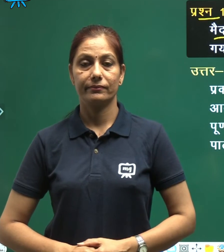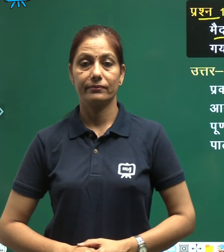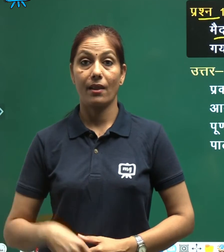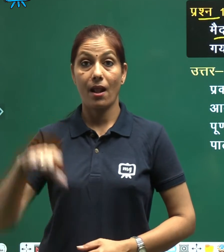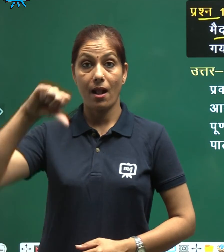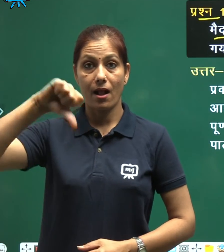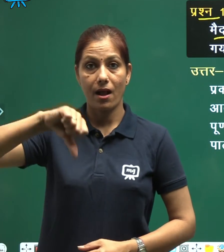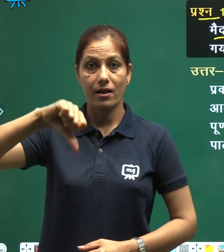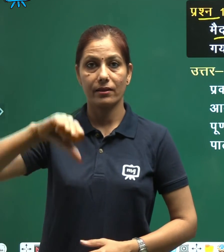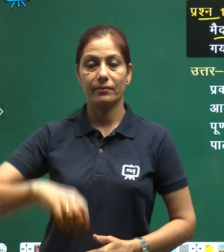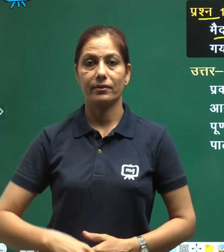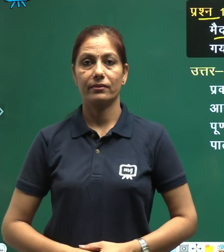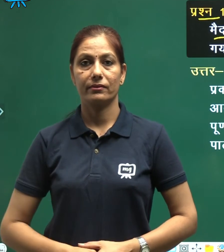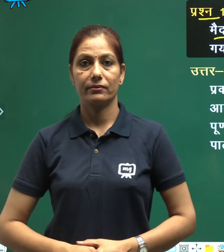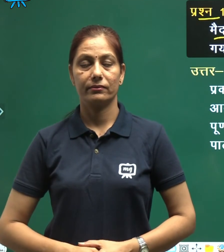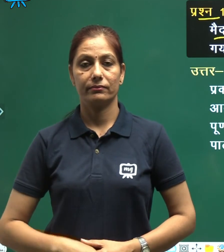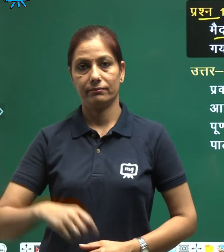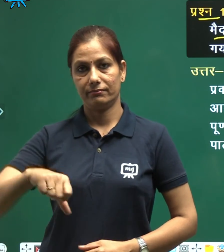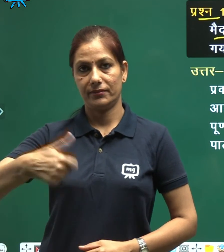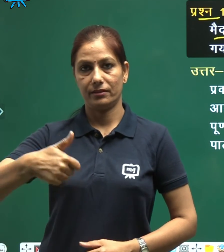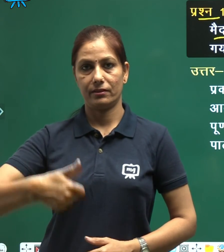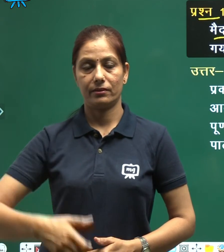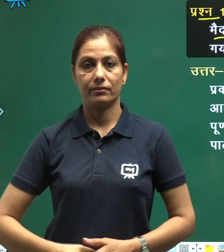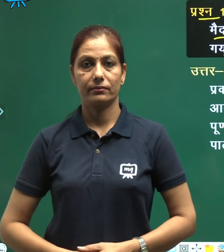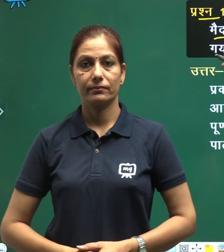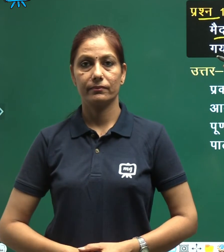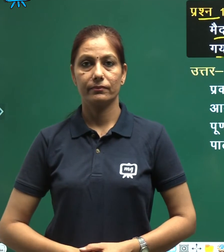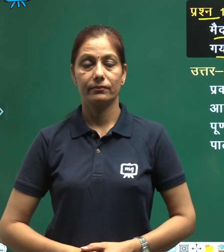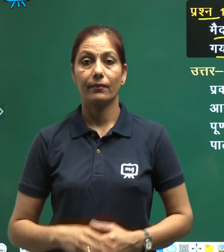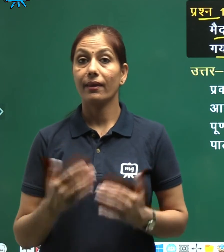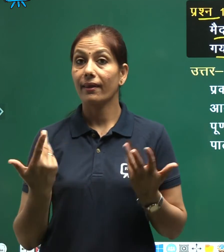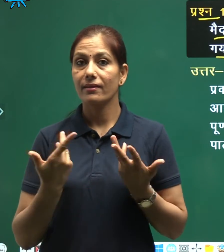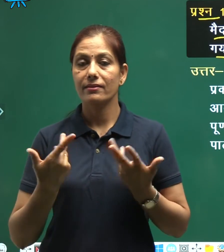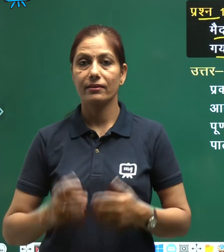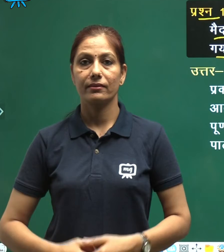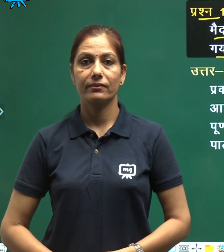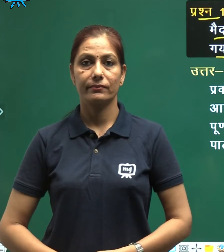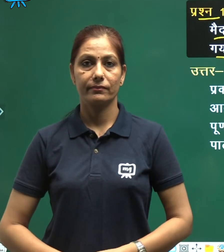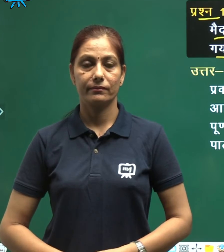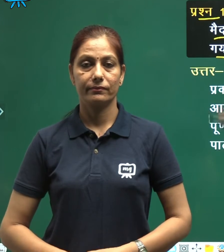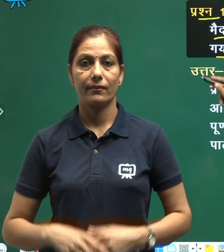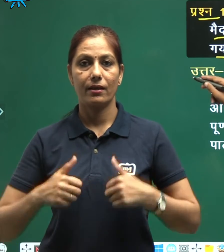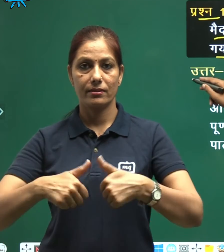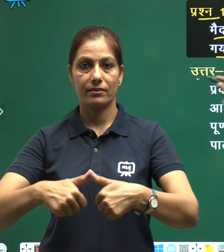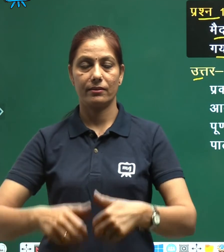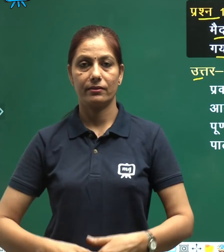हार कर भी जीत गया, कैसे? उत्तर